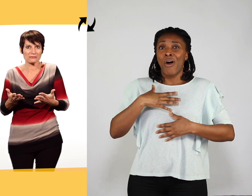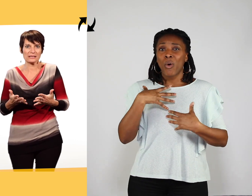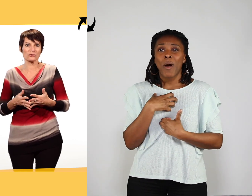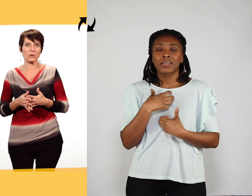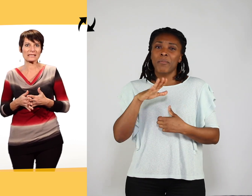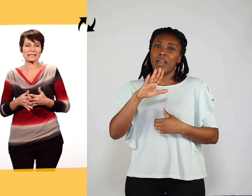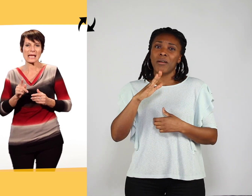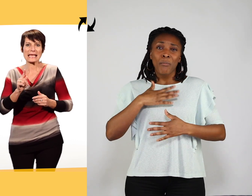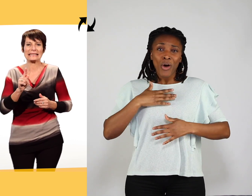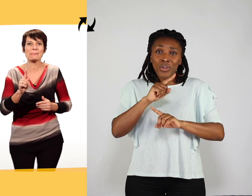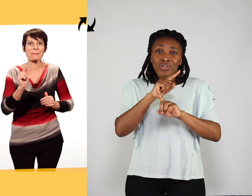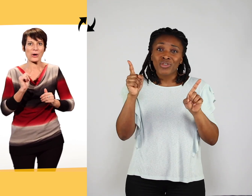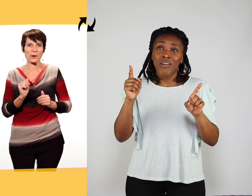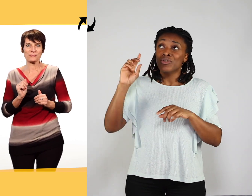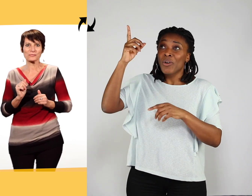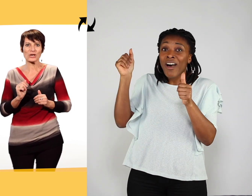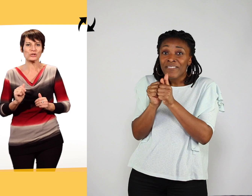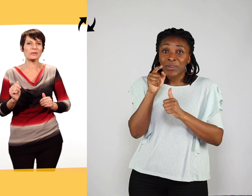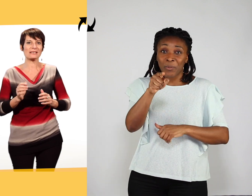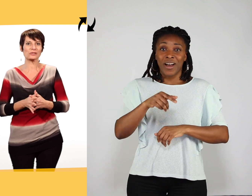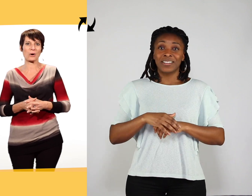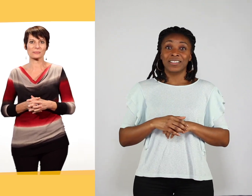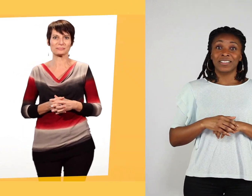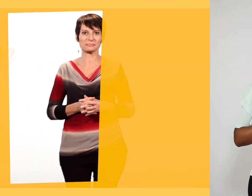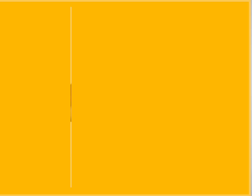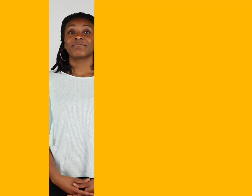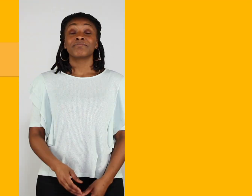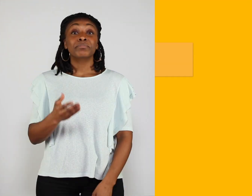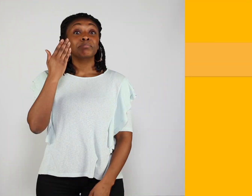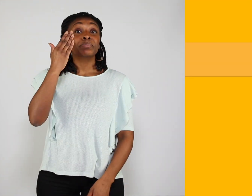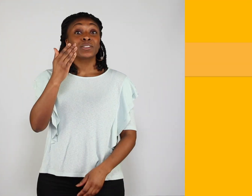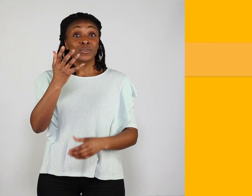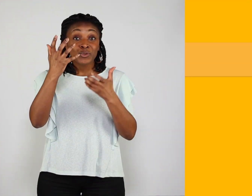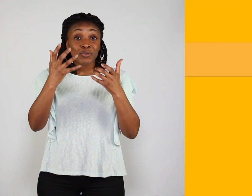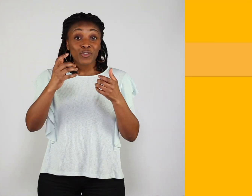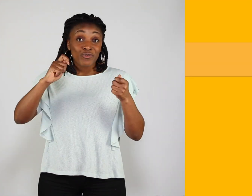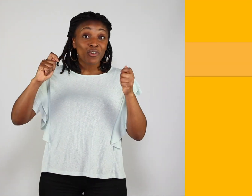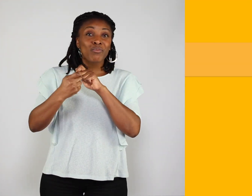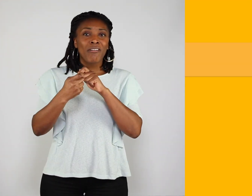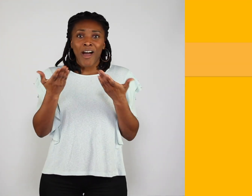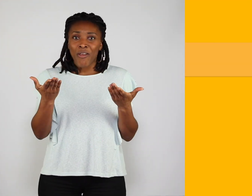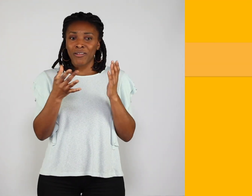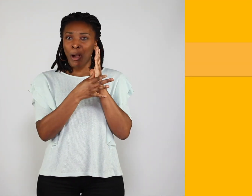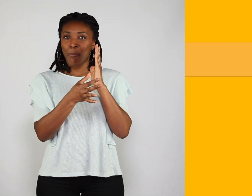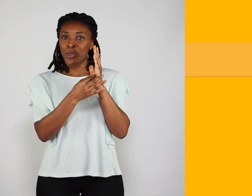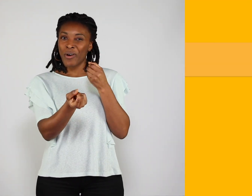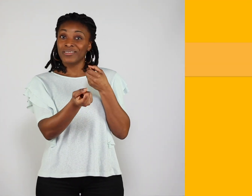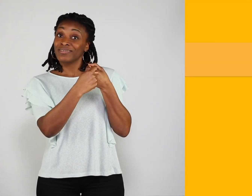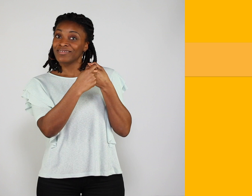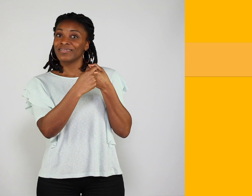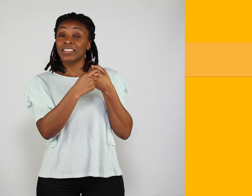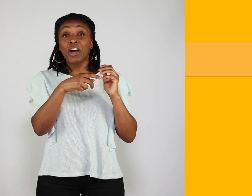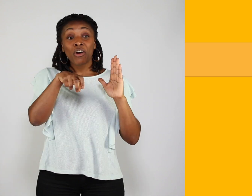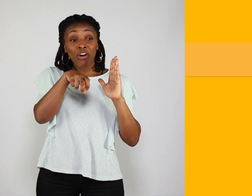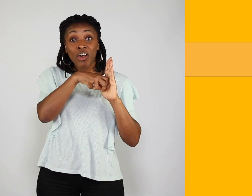crainte, réveille des angoisses. N'aie pas peur. Dieu est avec toi. Si tu veux que ça change, alors abonne-toi et clique